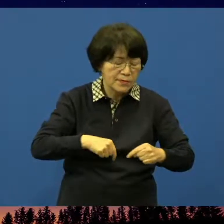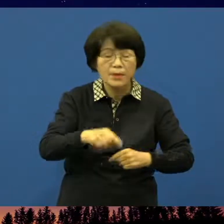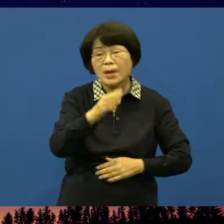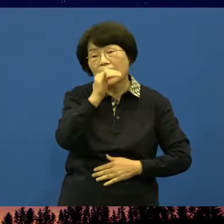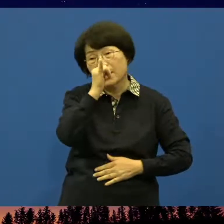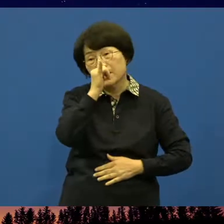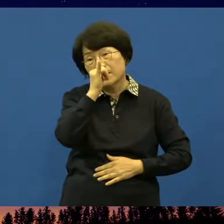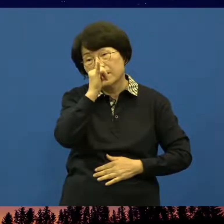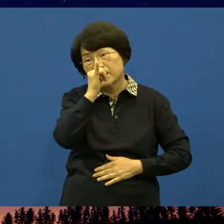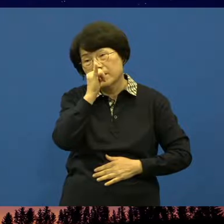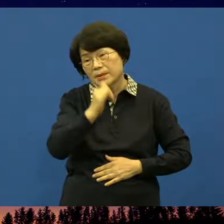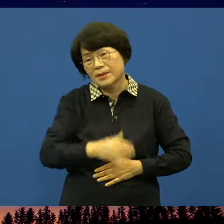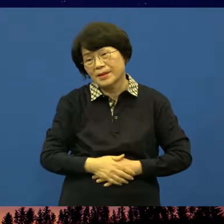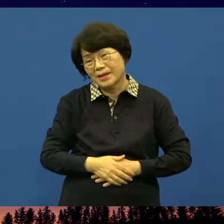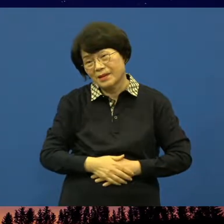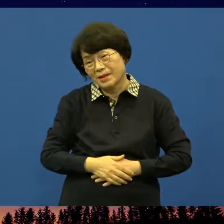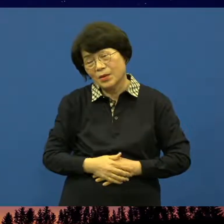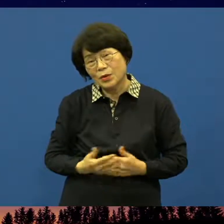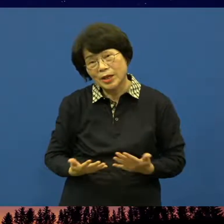난도질을 하는 거예요.